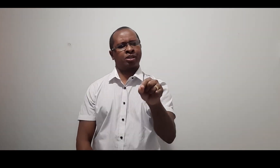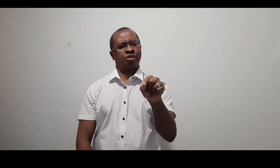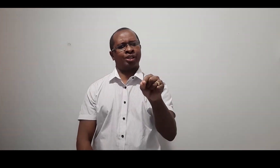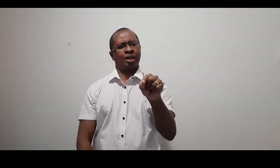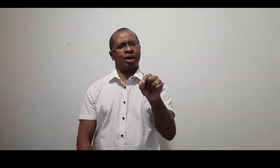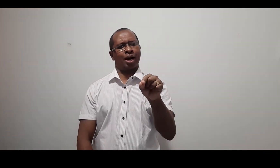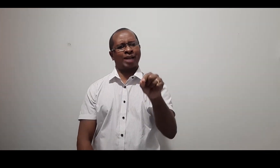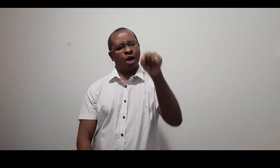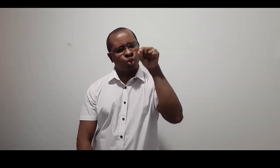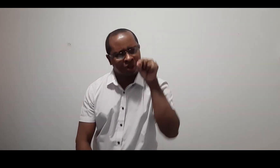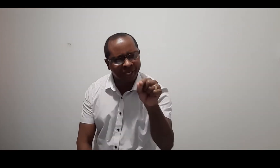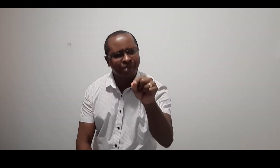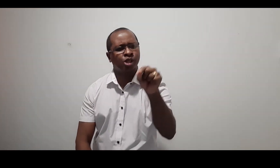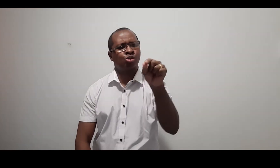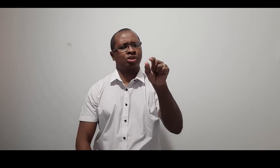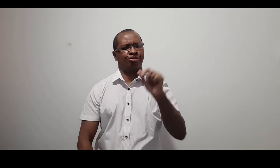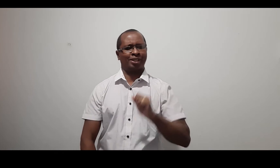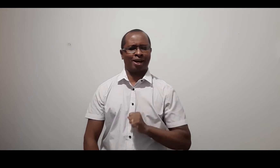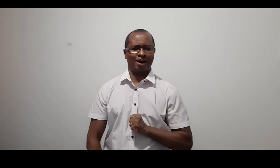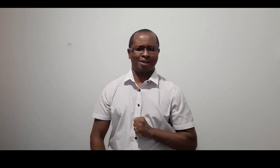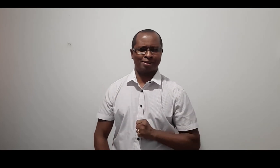anorenan'andriamanitra ny fanjakan'ny lanitra, anorenan' jesosy ny fanjakan'ny lanitra.